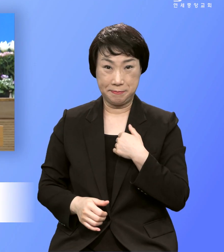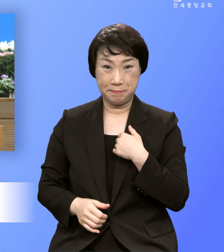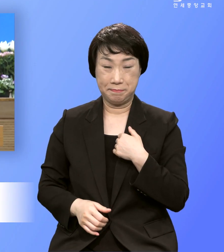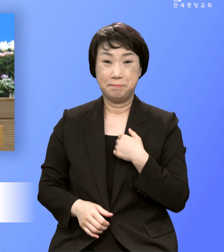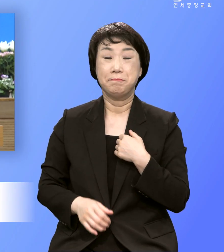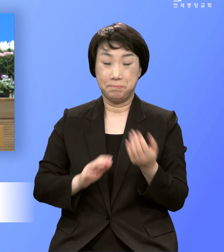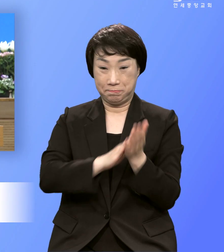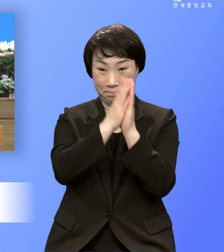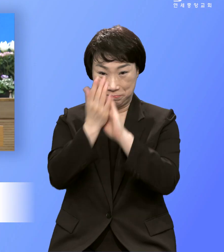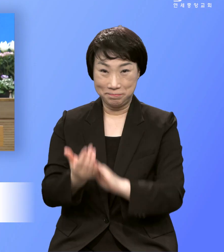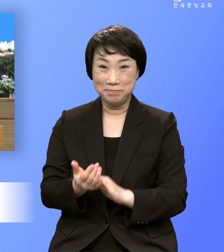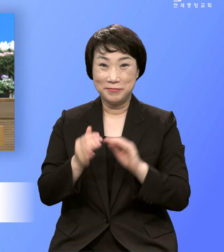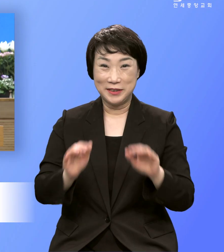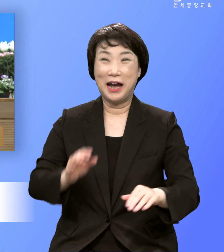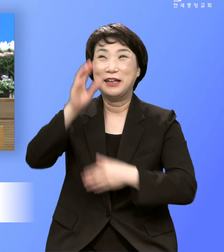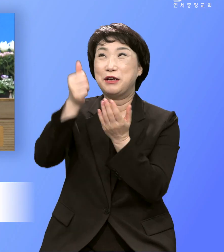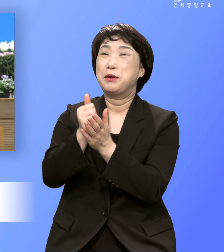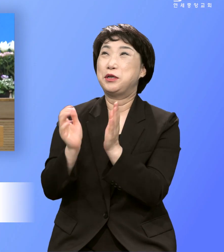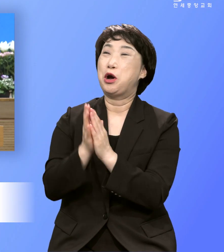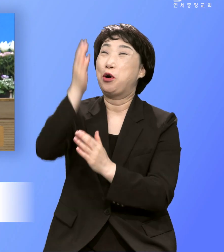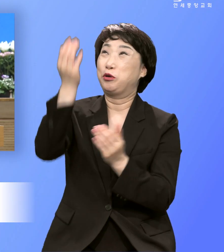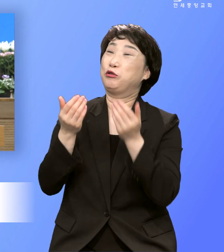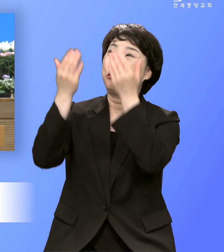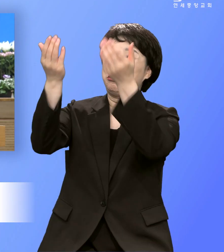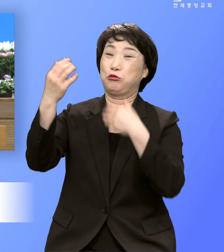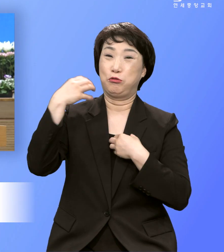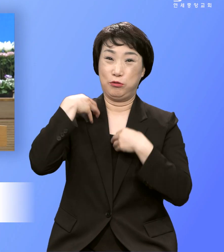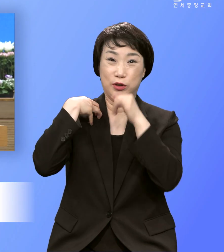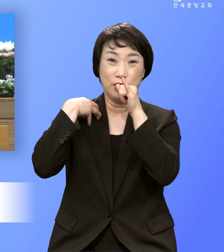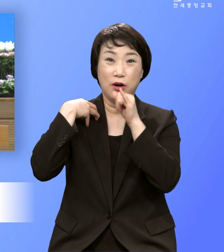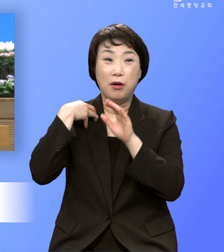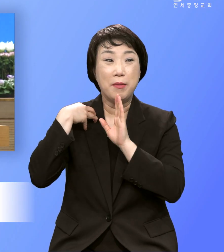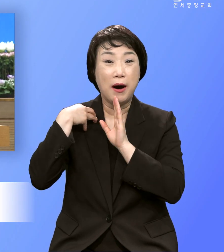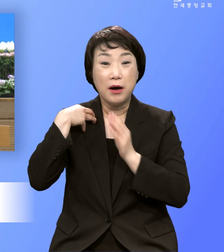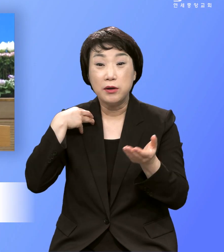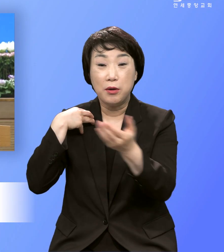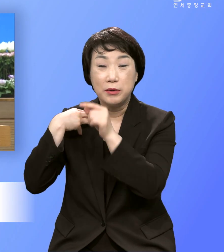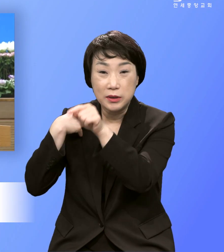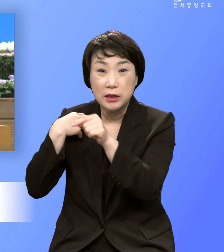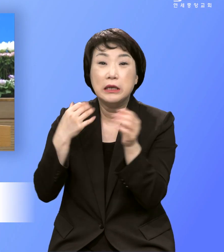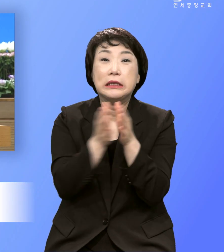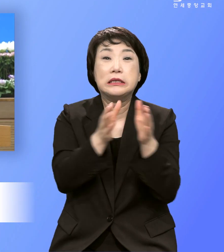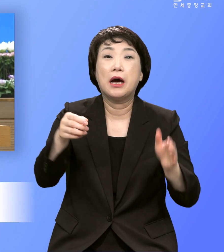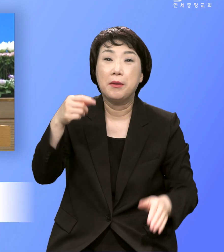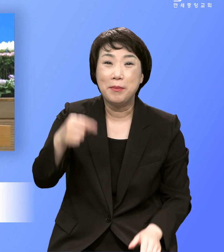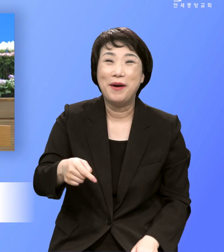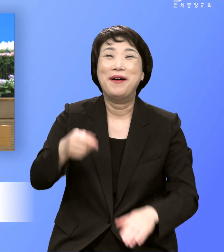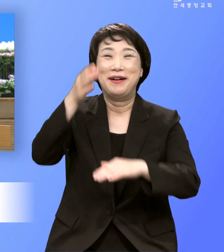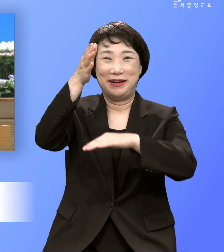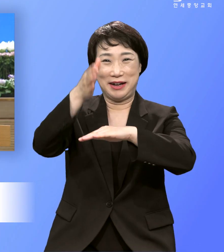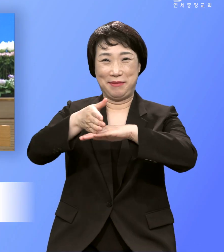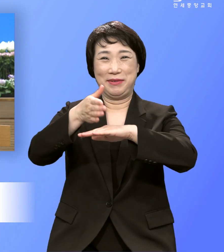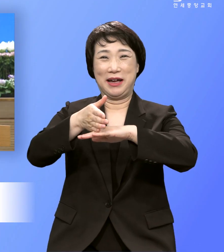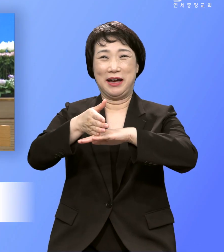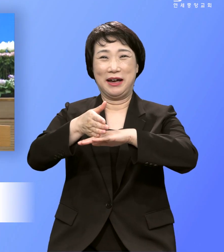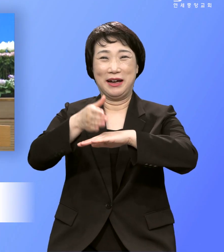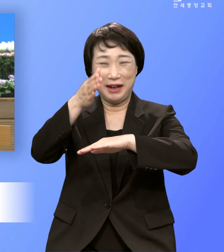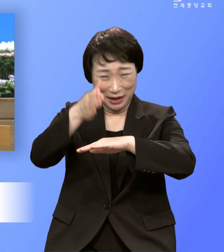만들어져서 하나님을 영화롭게 하는 것인데, 그거 시발이 뭐냐? 감사라 이 말이야.